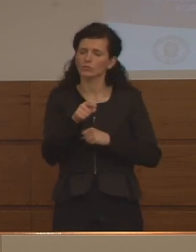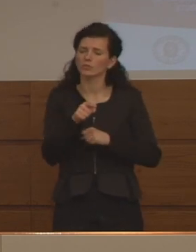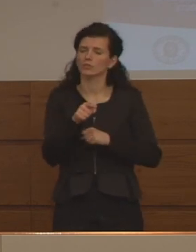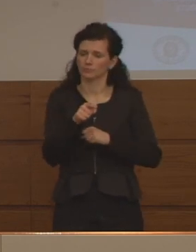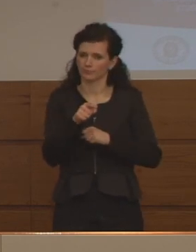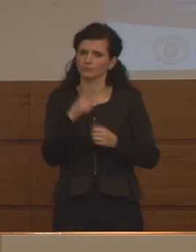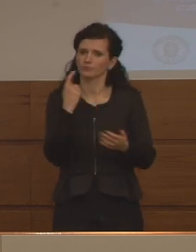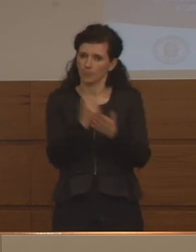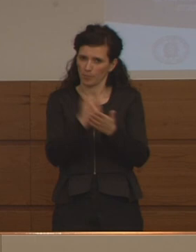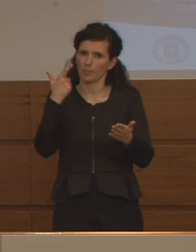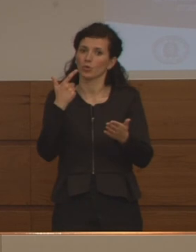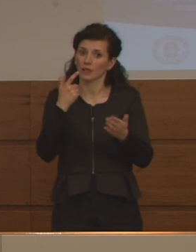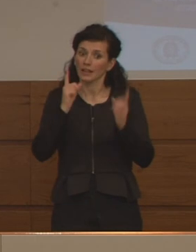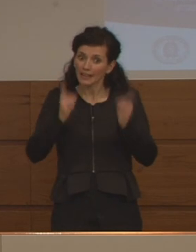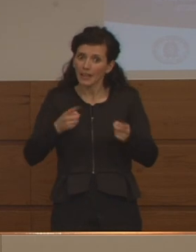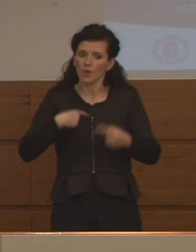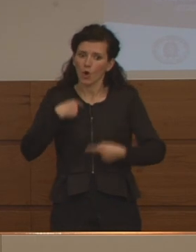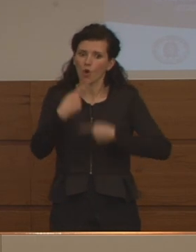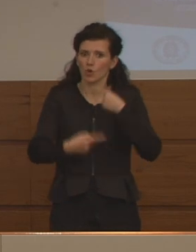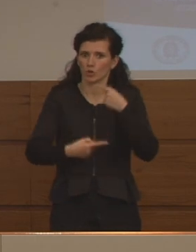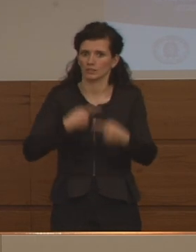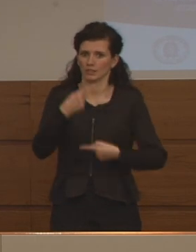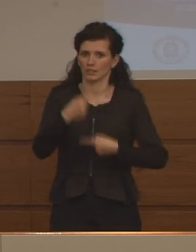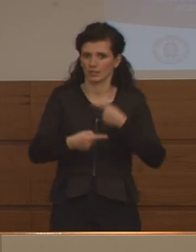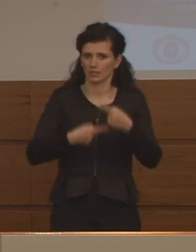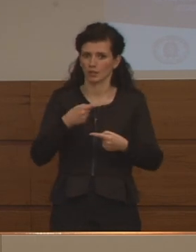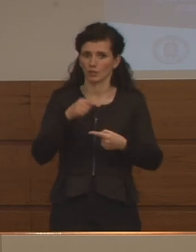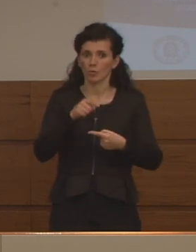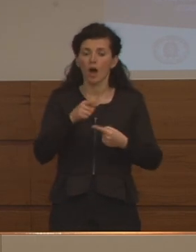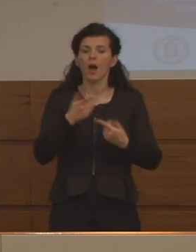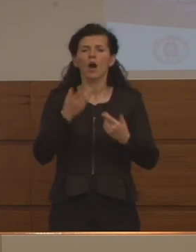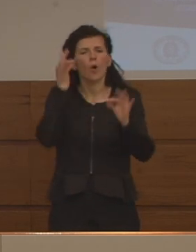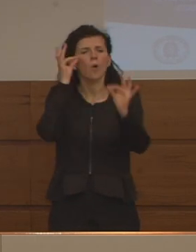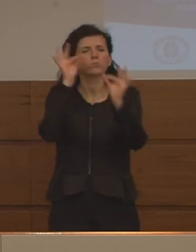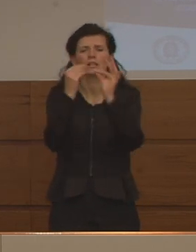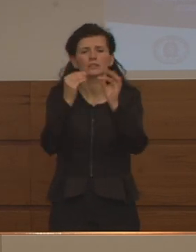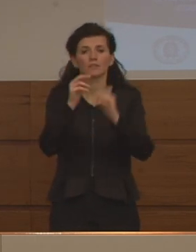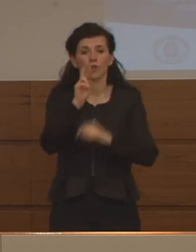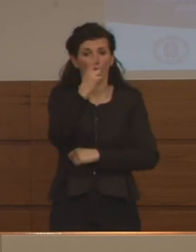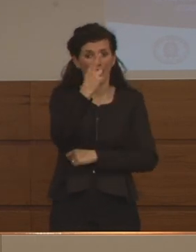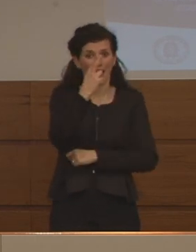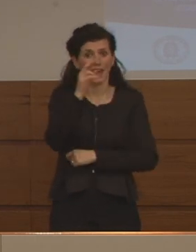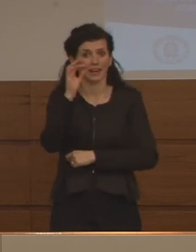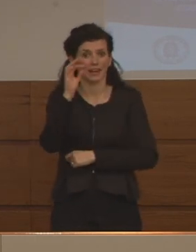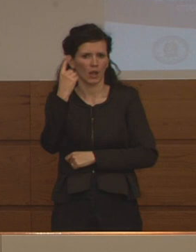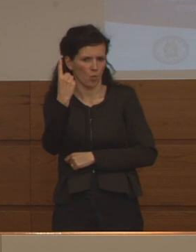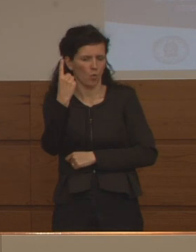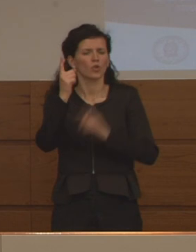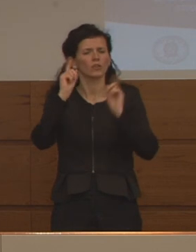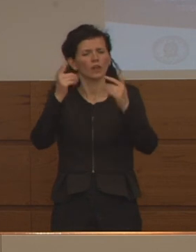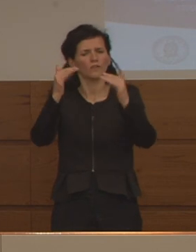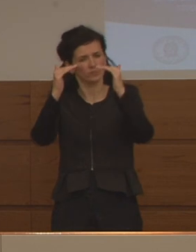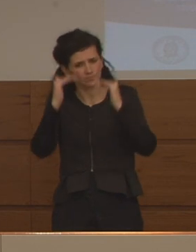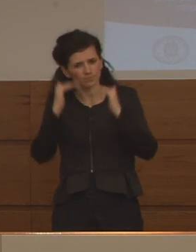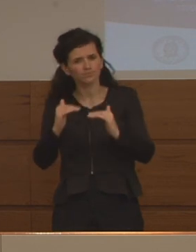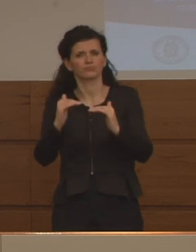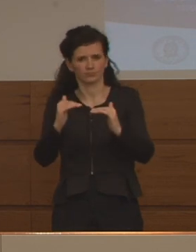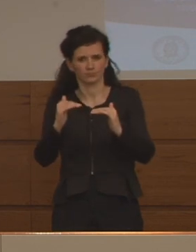ma insisto anche per abbassare ulteriormente questo valore quello che ci aspettiamo è